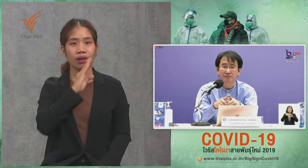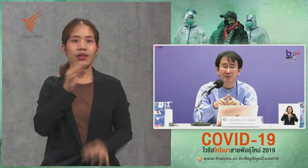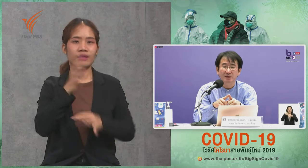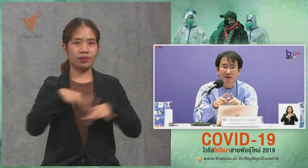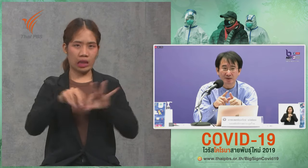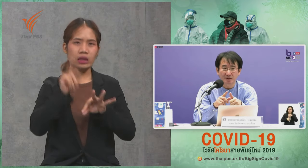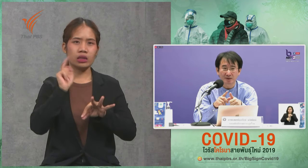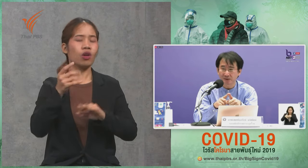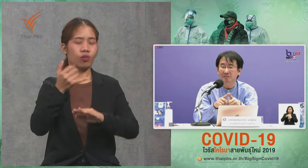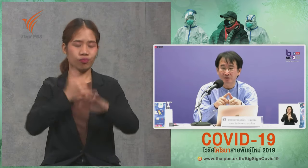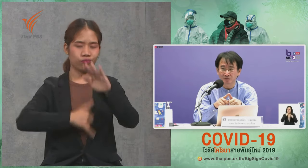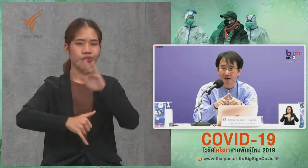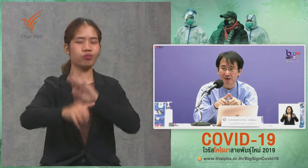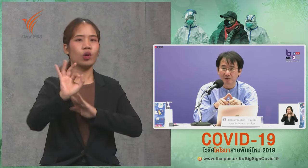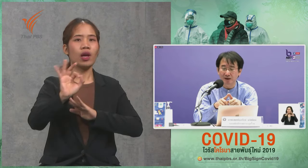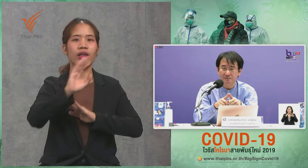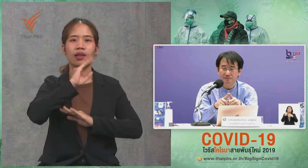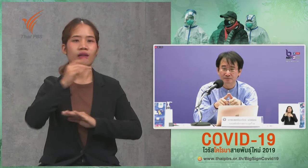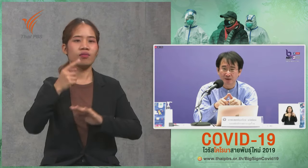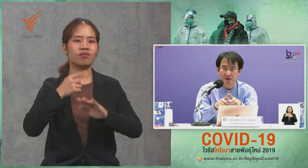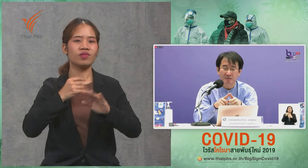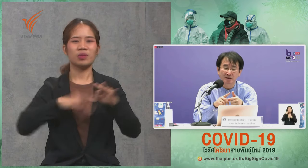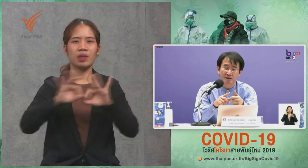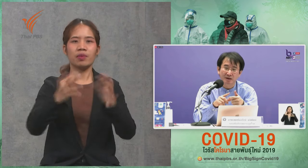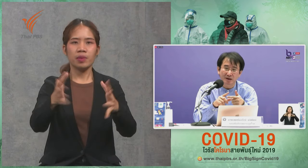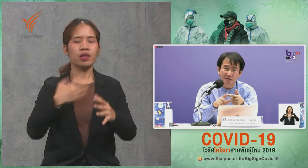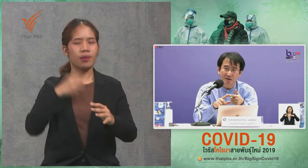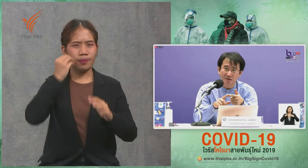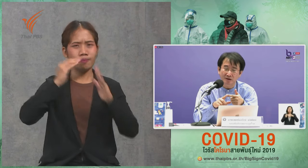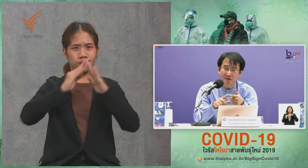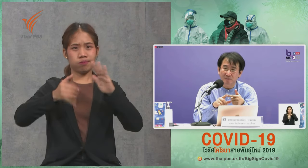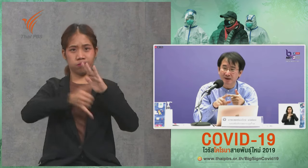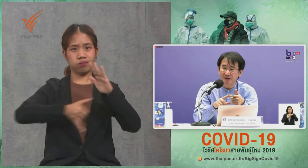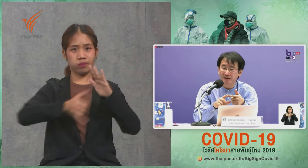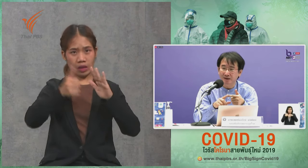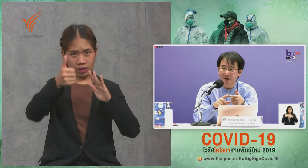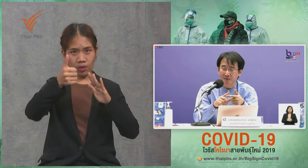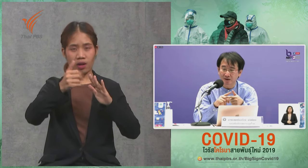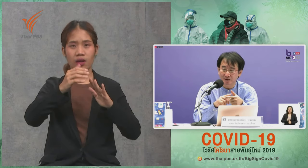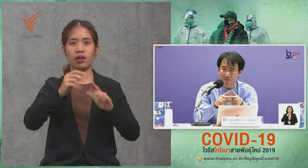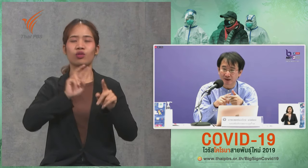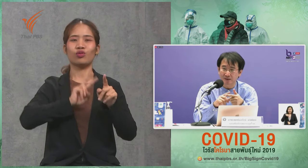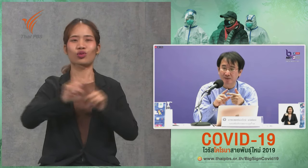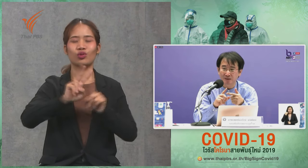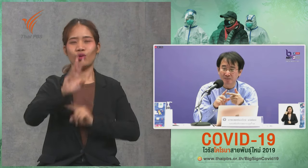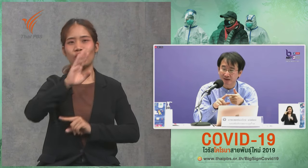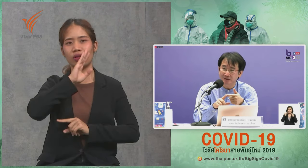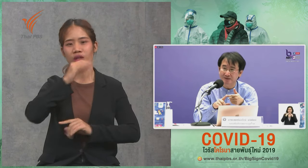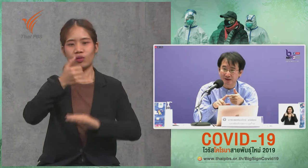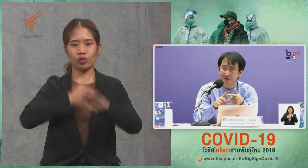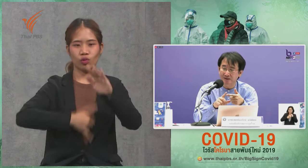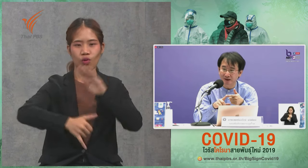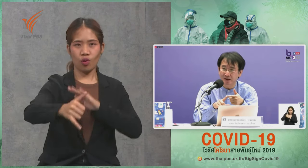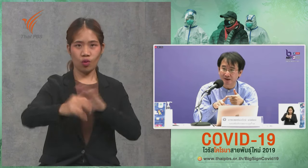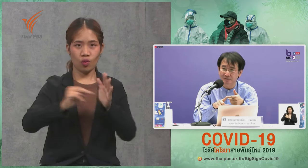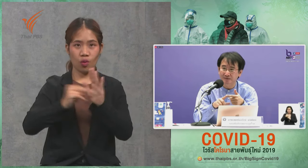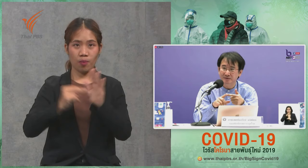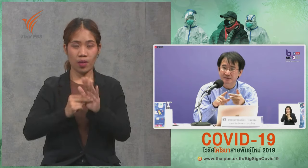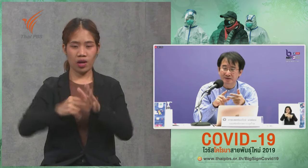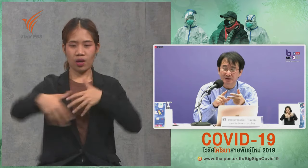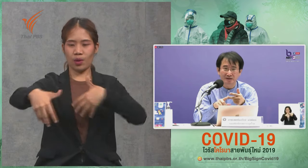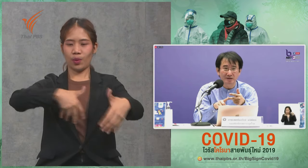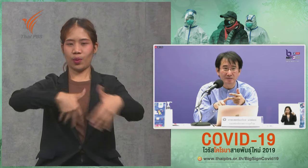นะครับถ้าไม่จำเป็นก็พักอยู่บ้านดีกว่านะครับอันที่สองถ้าออกไปเนี่ยนะครับถ้าออกไปพยายามหลีกเลี่ยงสถานที่ที่แออั